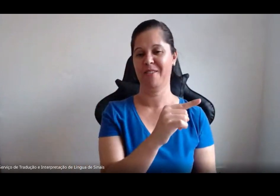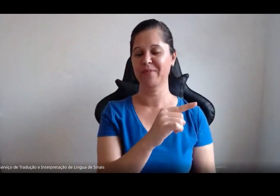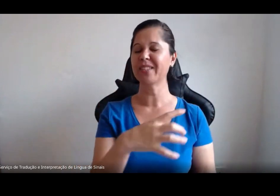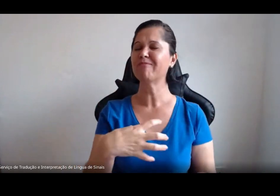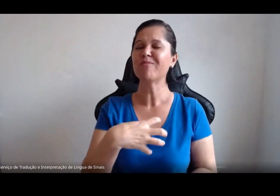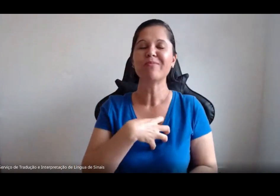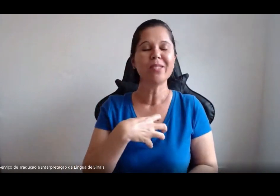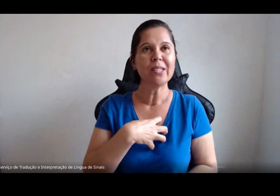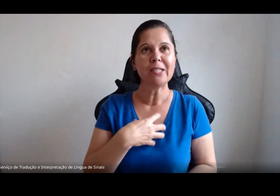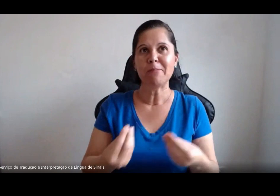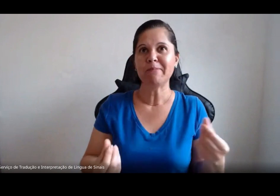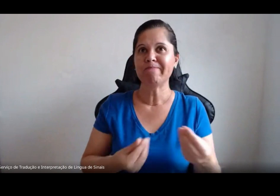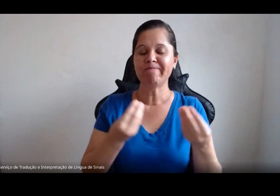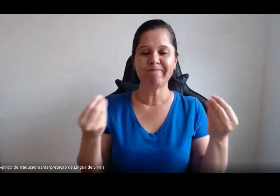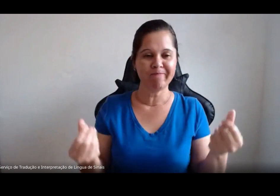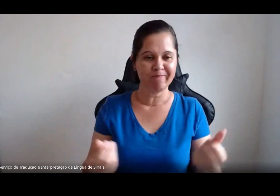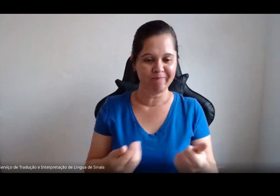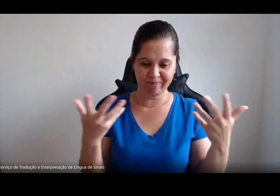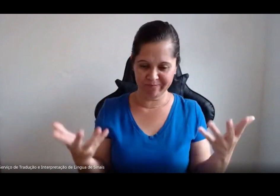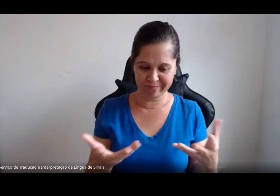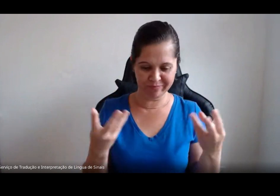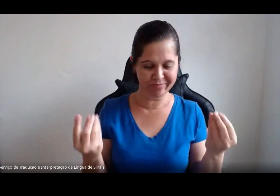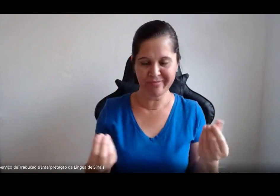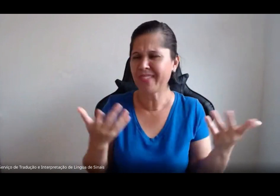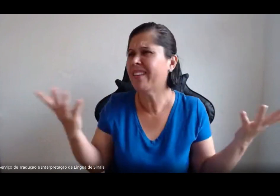sabia. Aquele sentimento, sabe, incômodo,